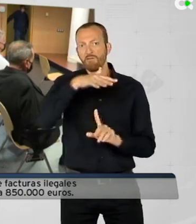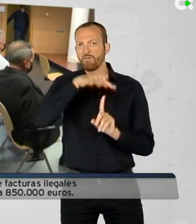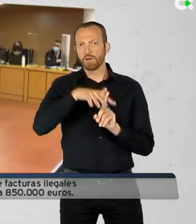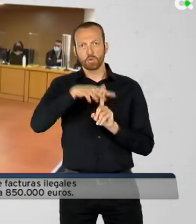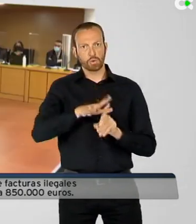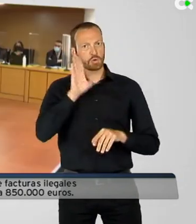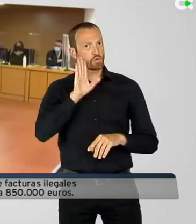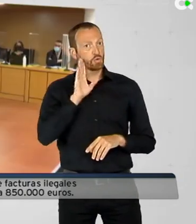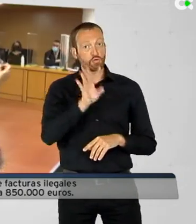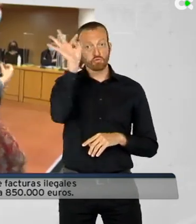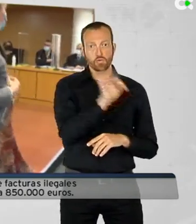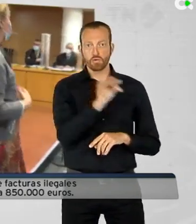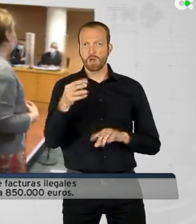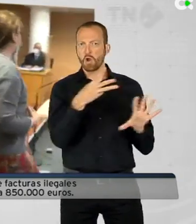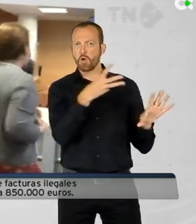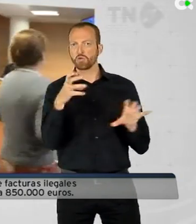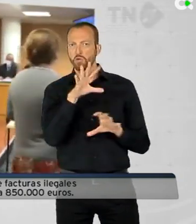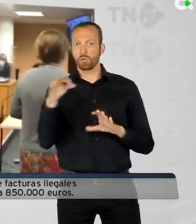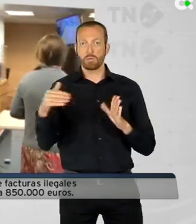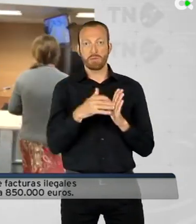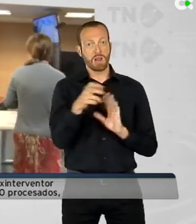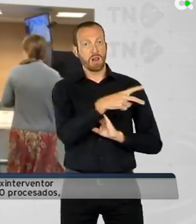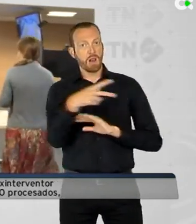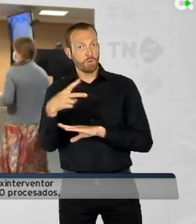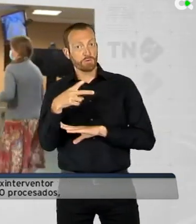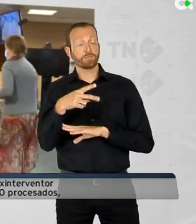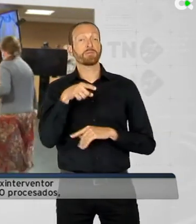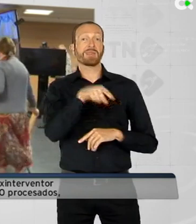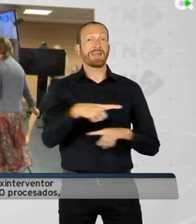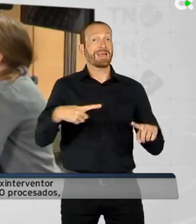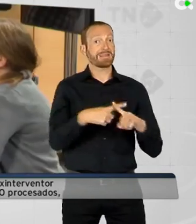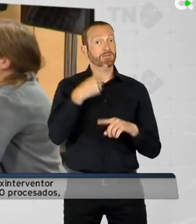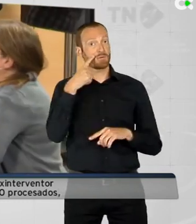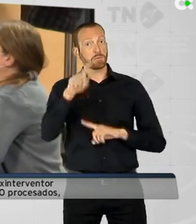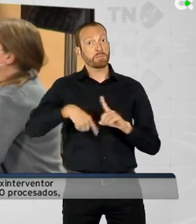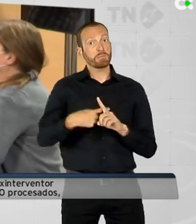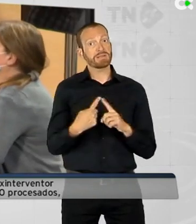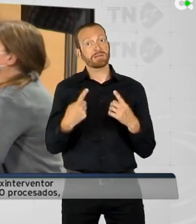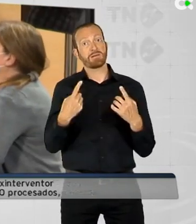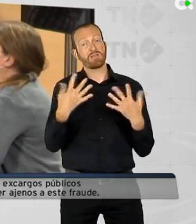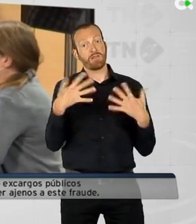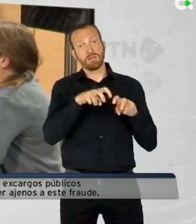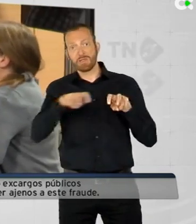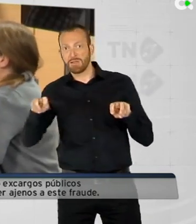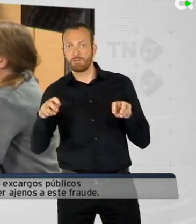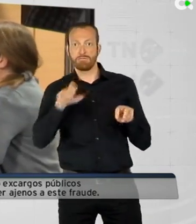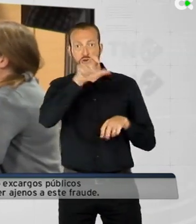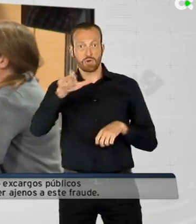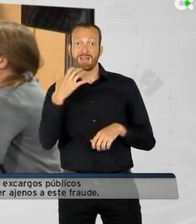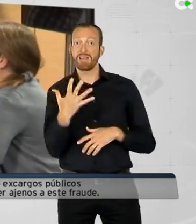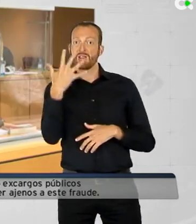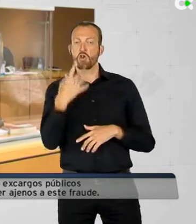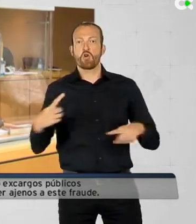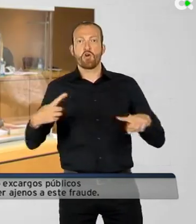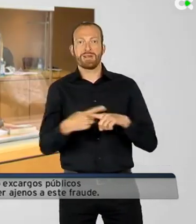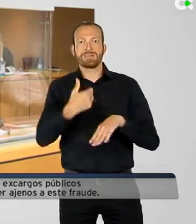ilegales que ascendía a 850.000 euros. Junto al exinterventor hay otros 10 procesados, entre ellos 5 ex